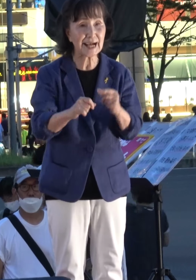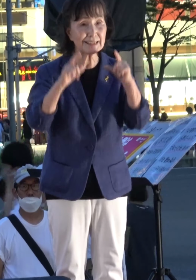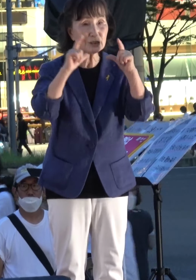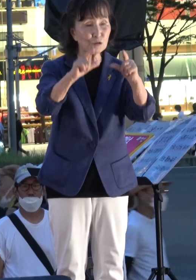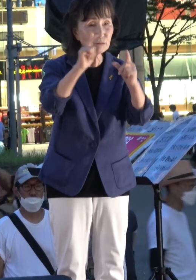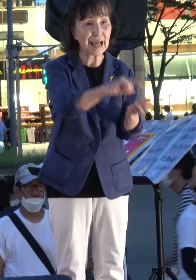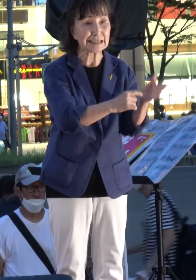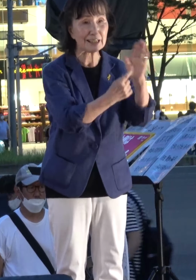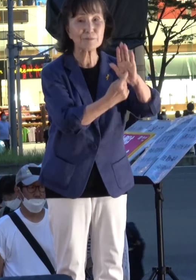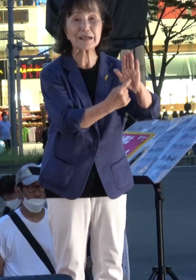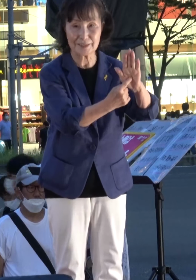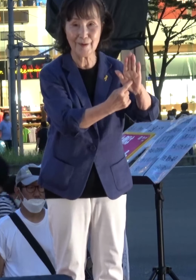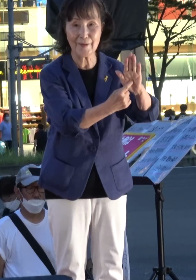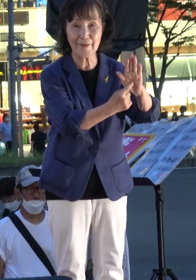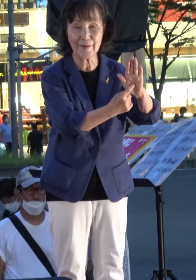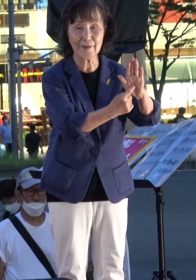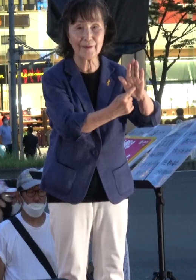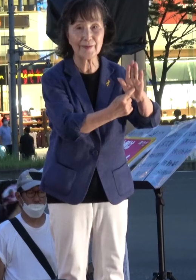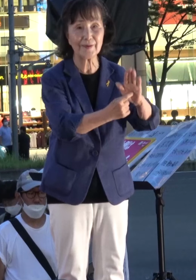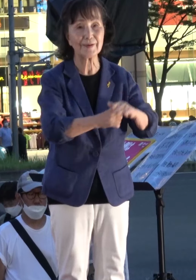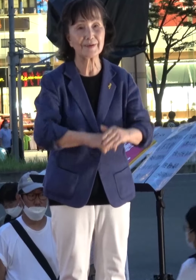ましょう。